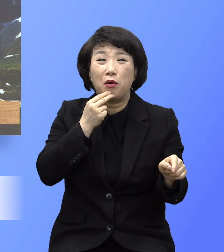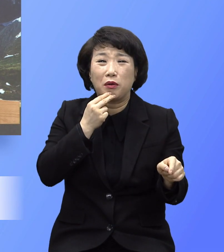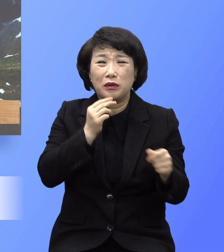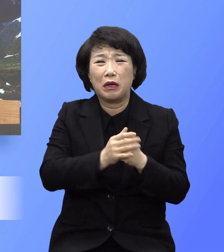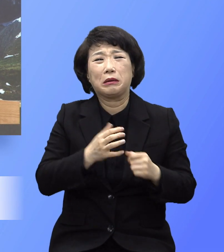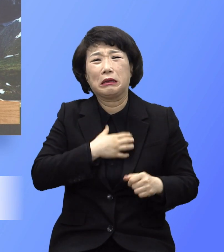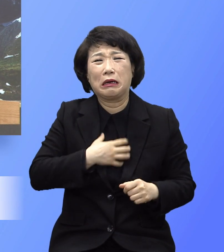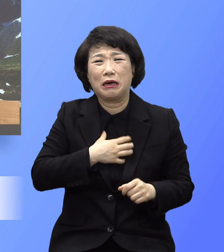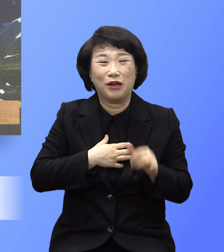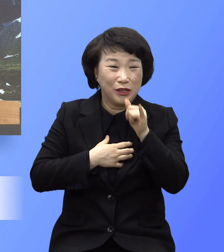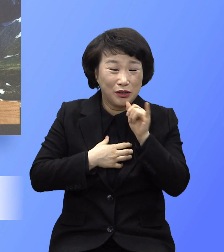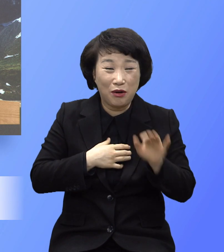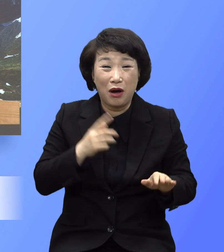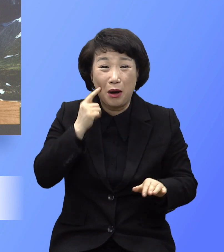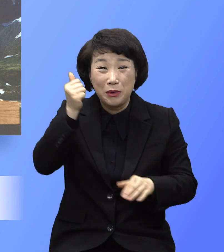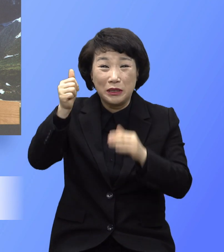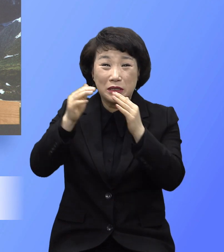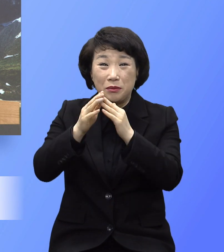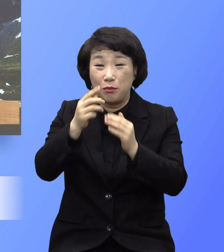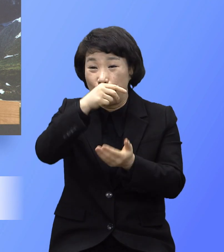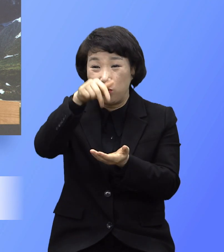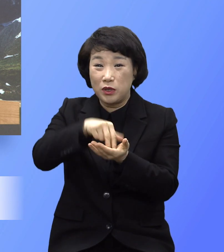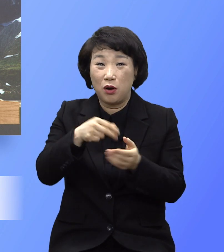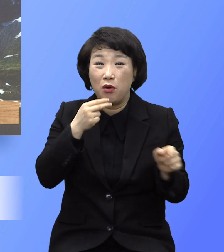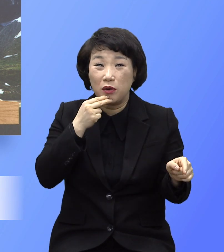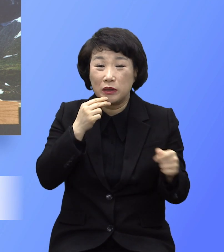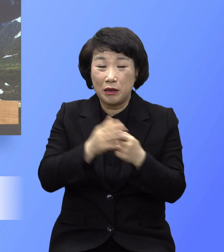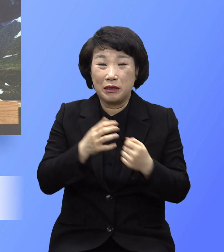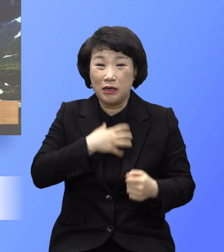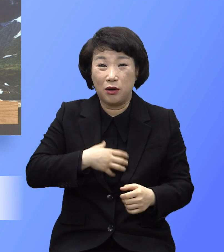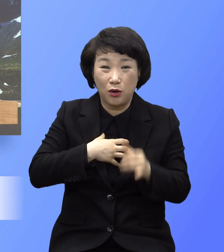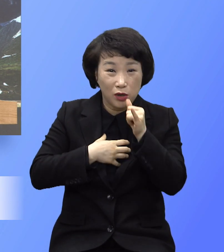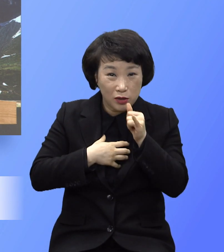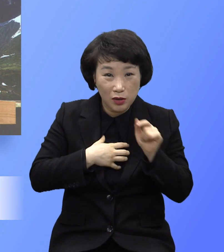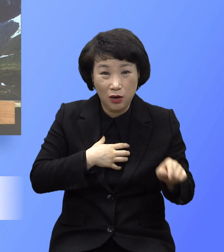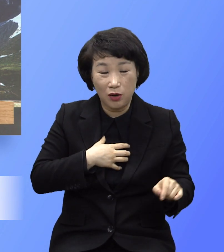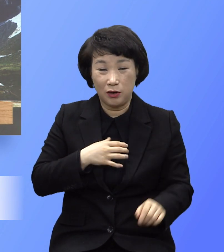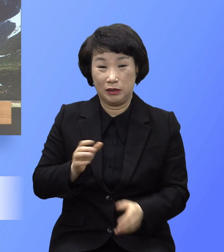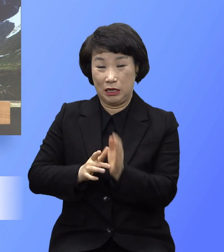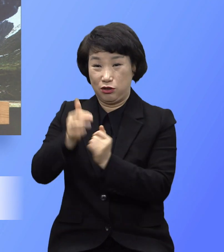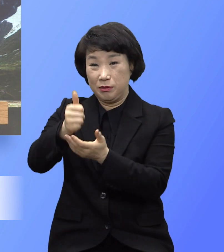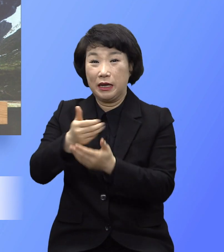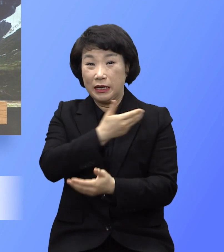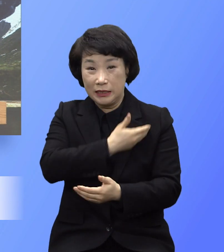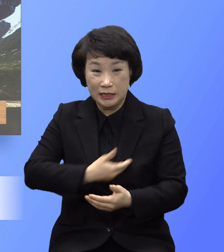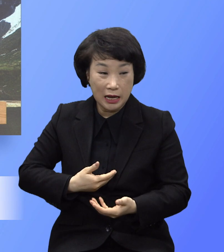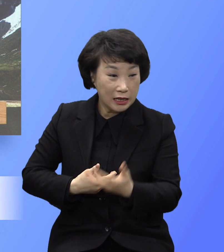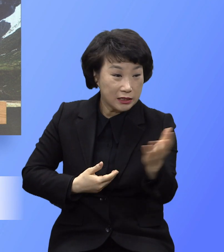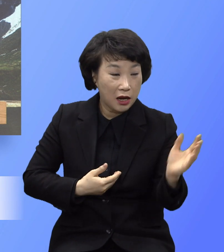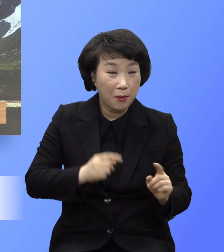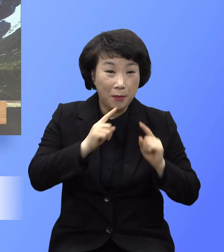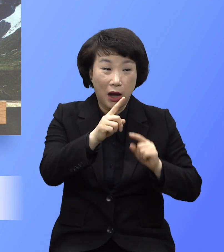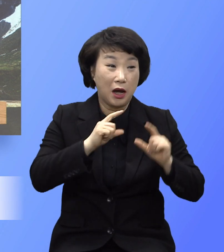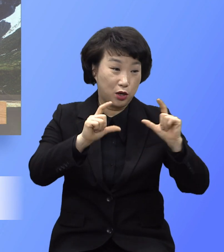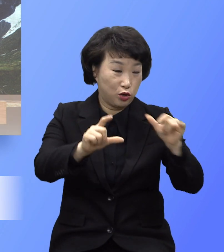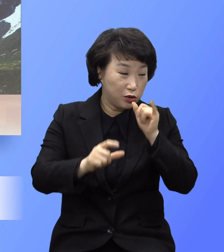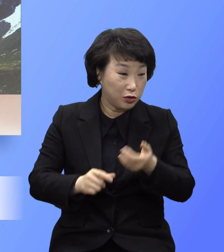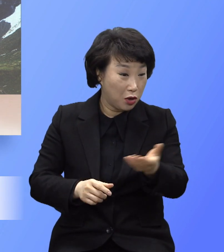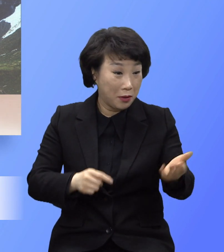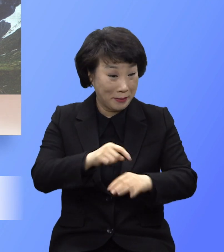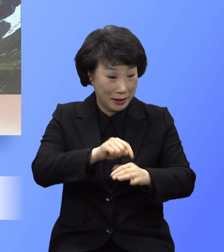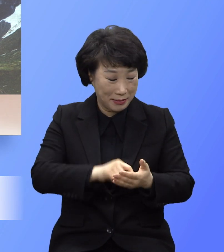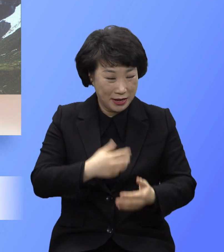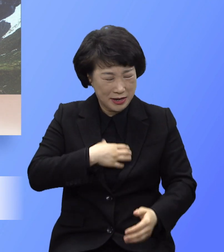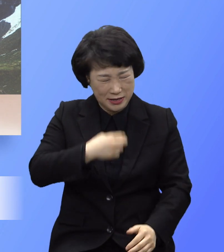때문에 아버지 집의 보장이 없기 때문에 그런 거 아니요. 주님의 제자들에게 말해요. 너희는 마음에